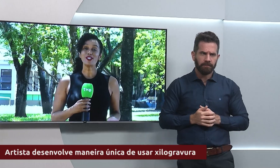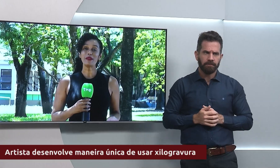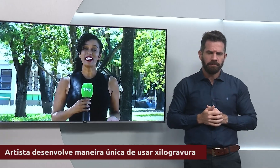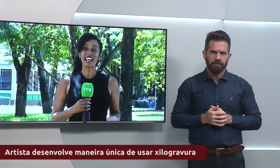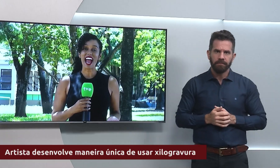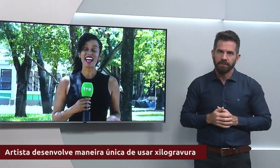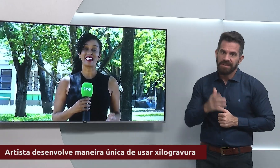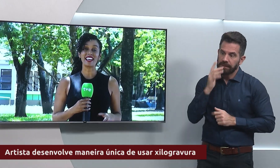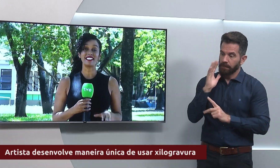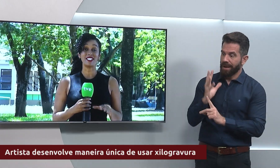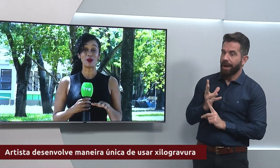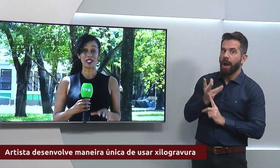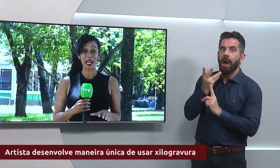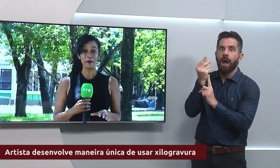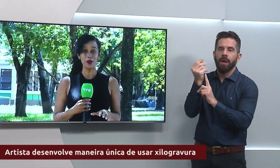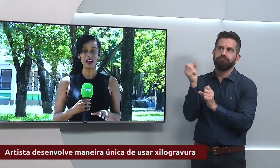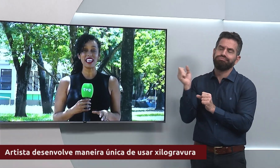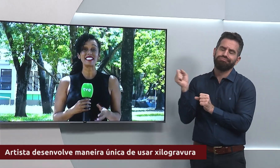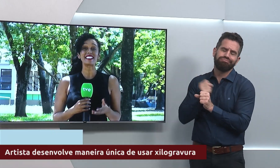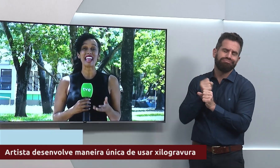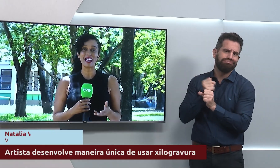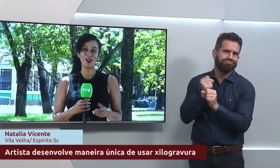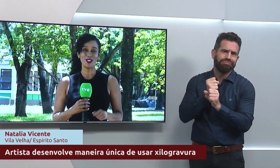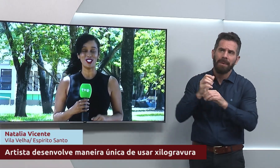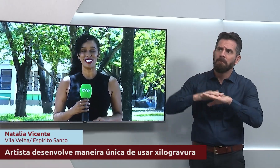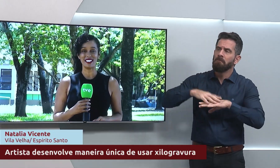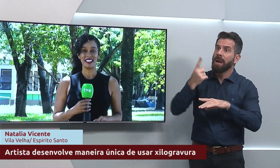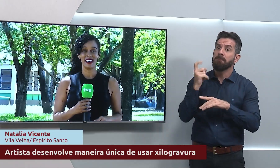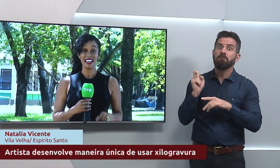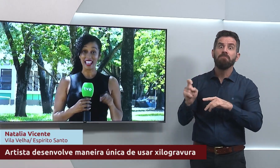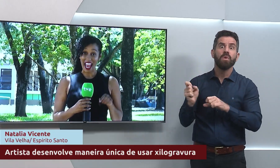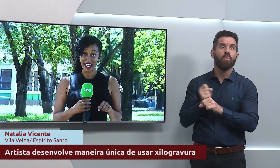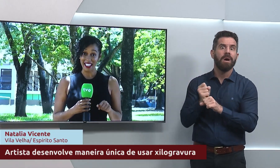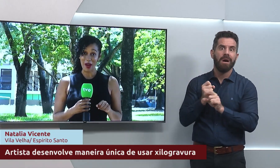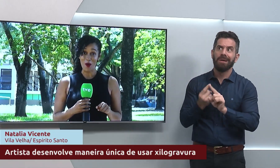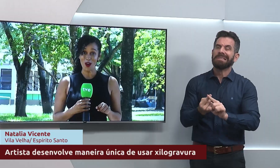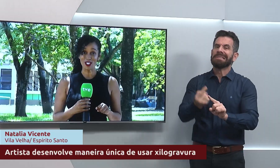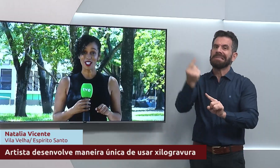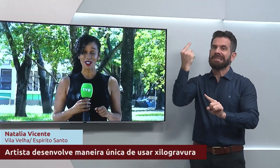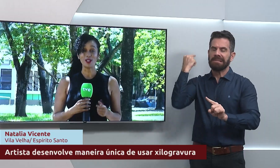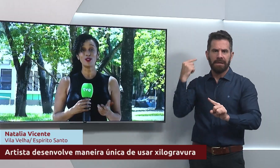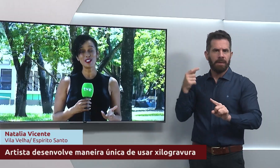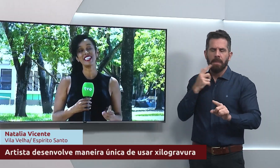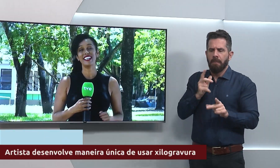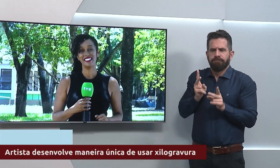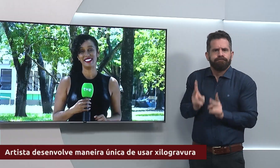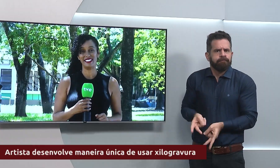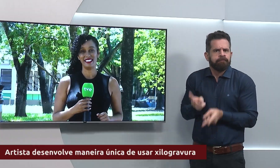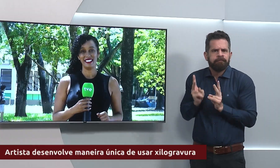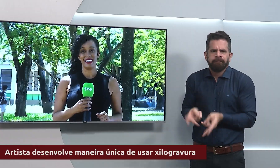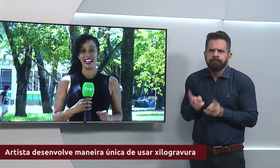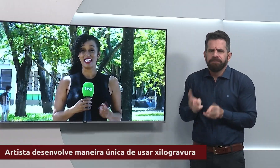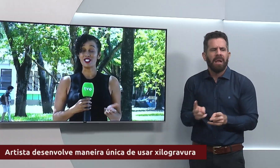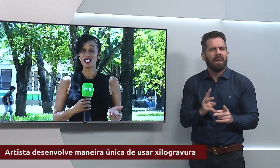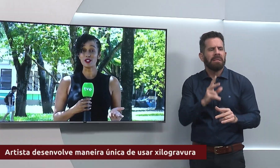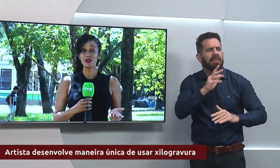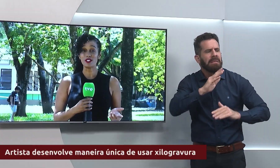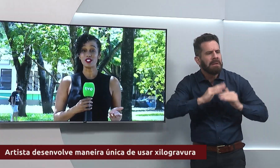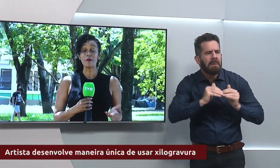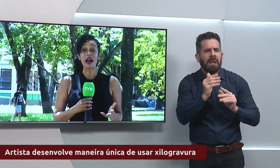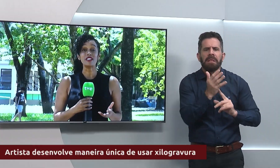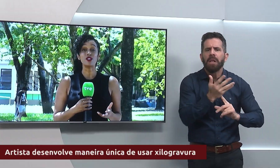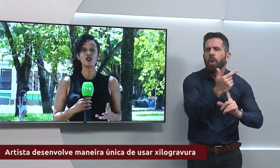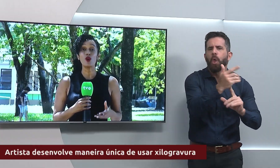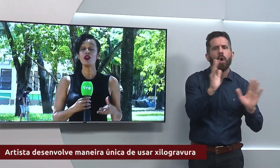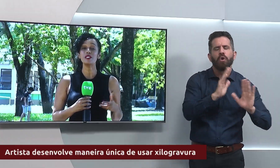Uma arte milenar que resiste ao tempo e às tecnologias, que ainda hoje nos encanta. Registros